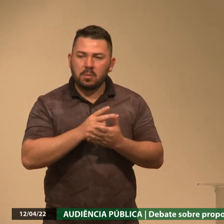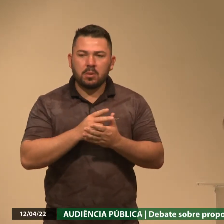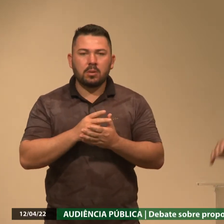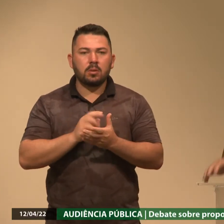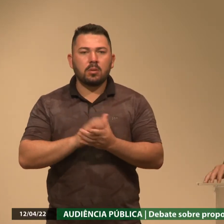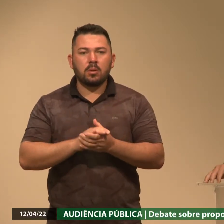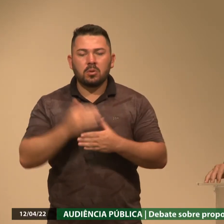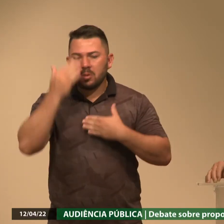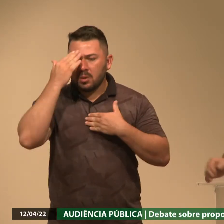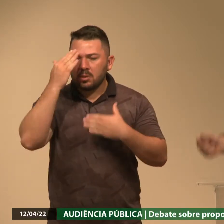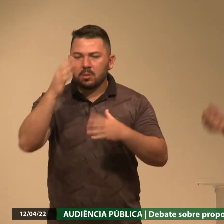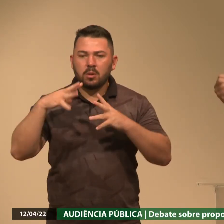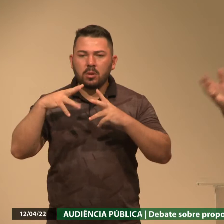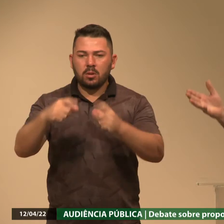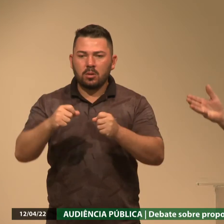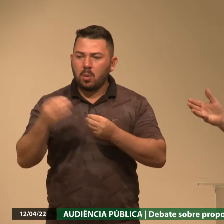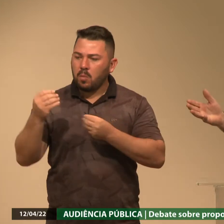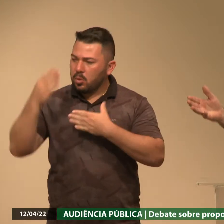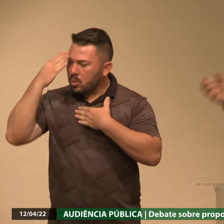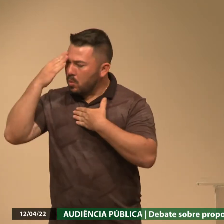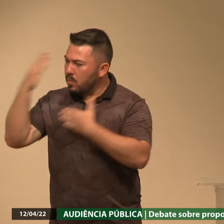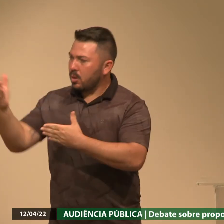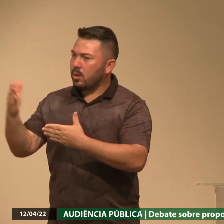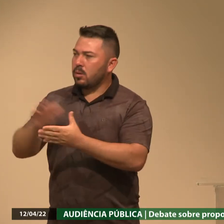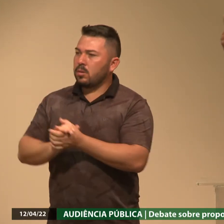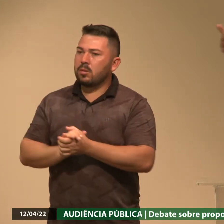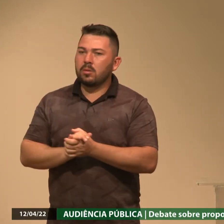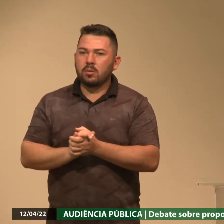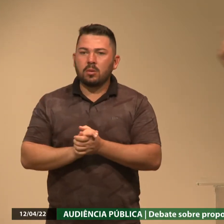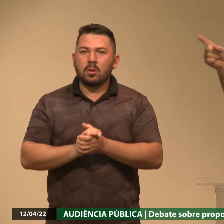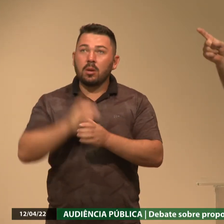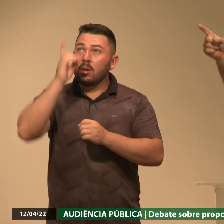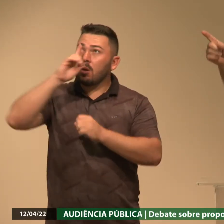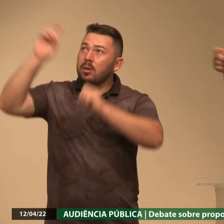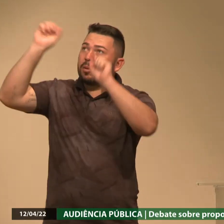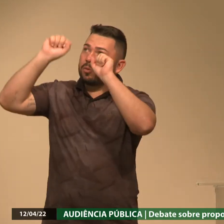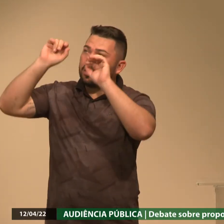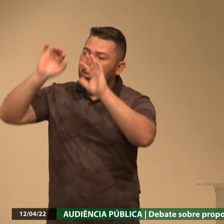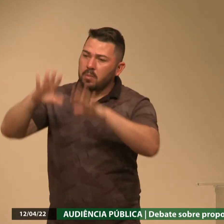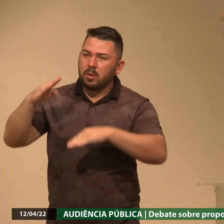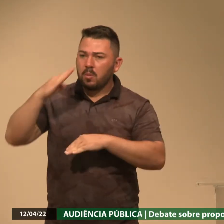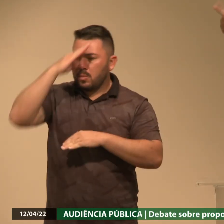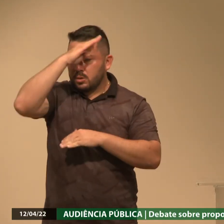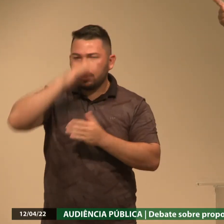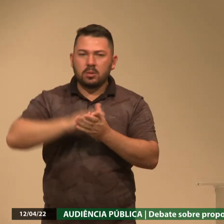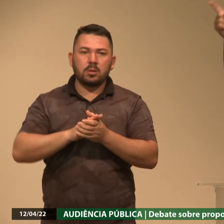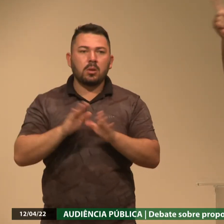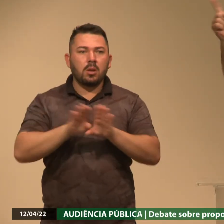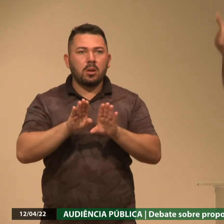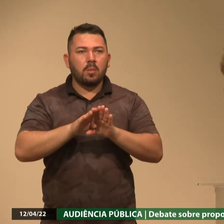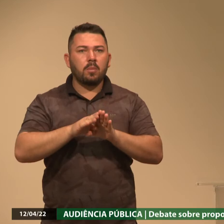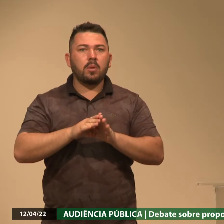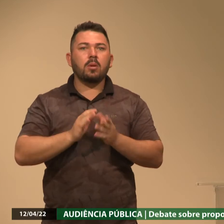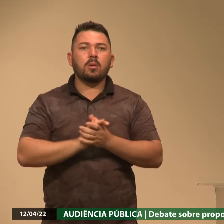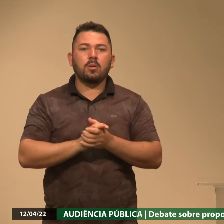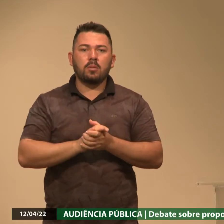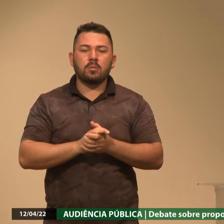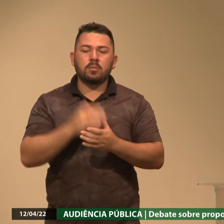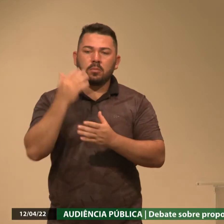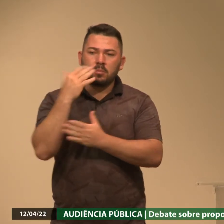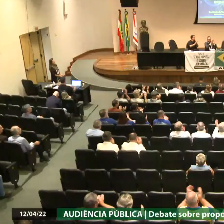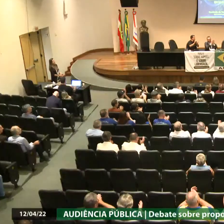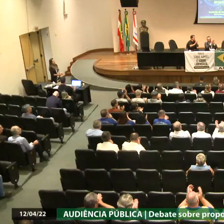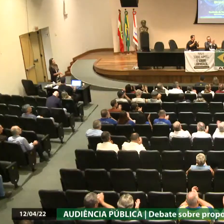da Ópera de cimento outro muito obrigado que nos alumínio alumínio nosso presidente que seja eleito o nosso Presidente da República